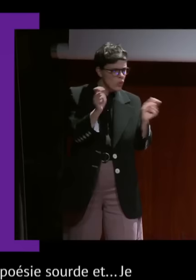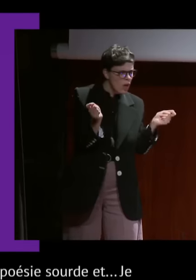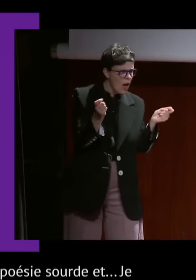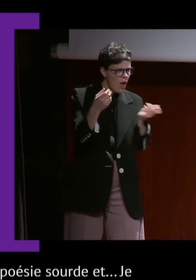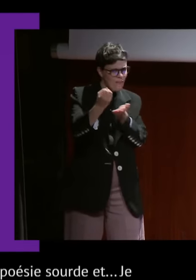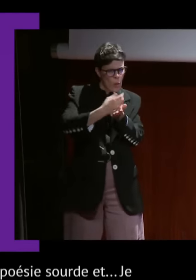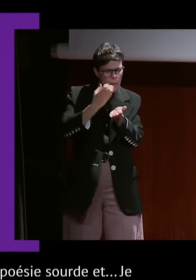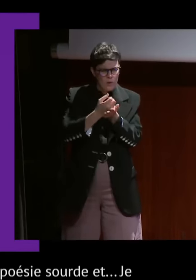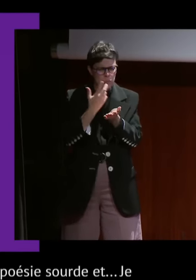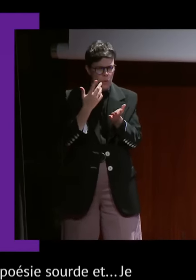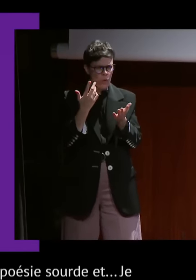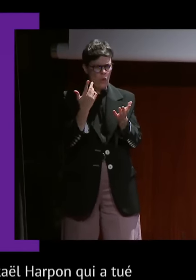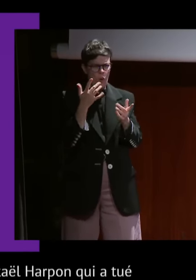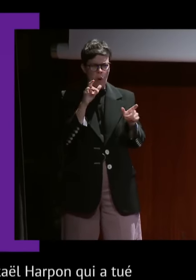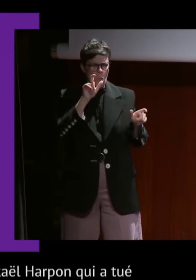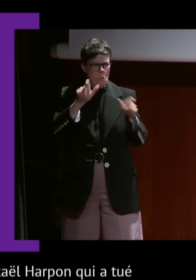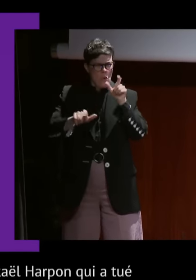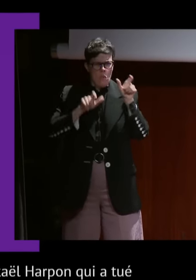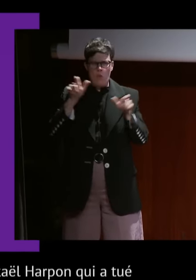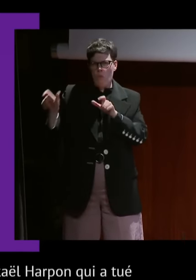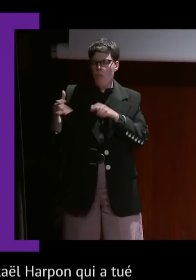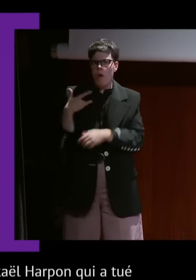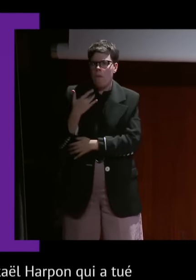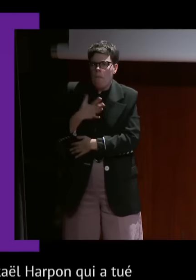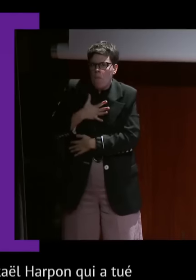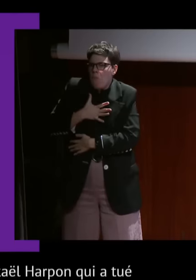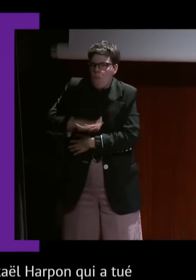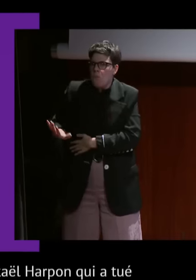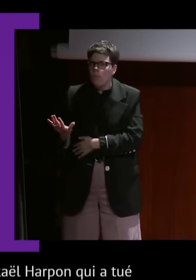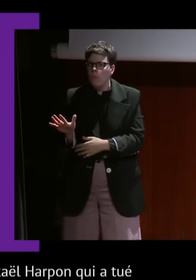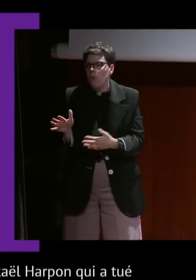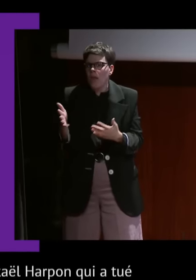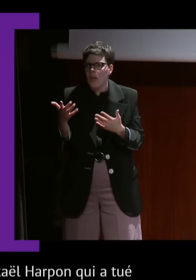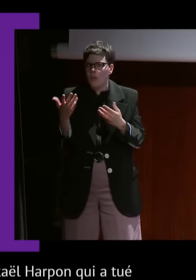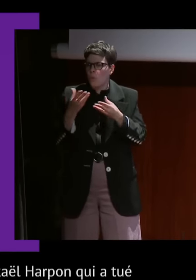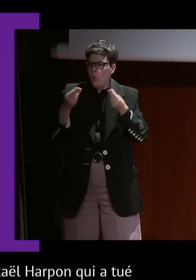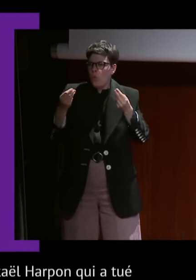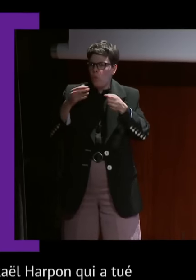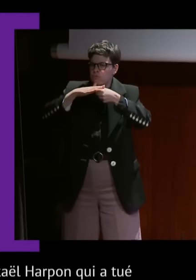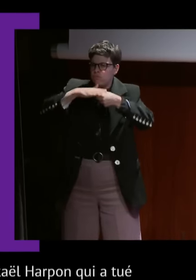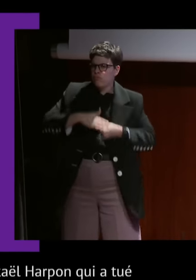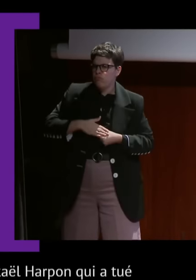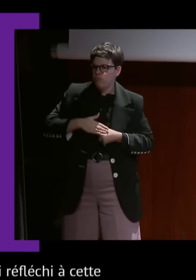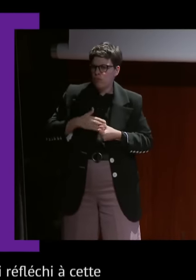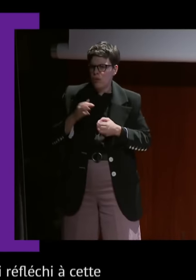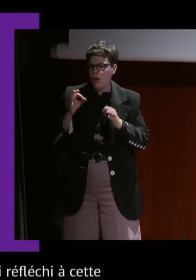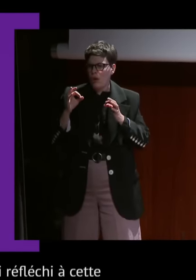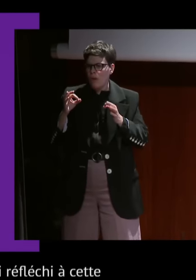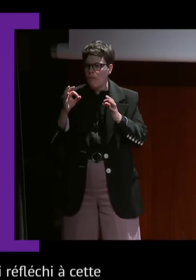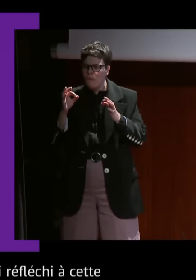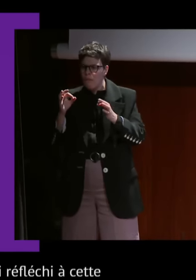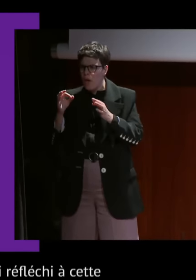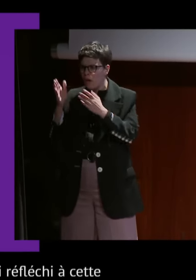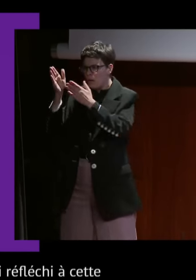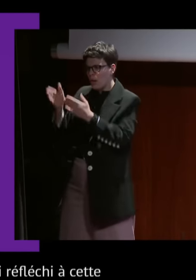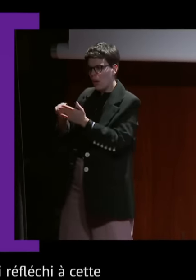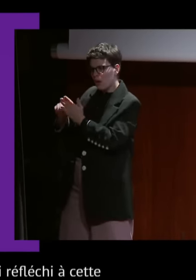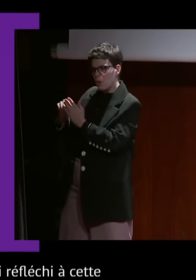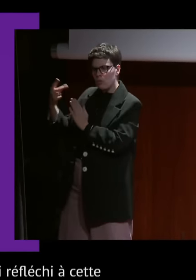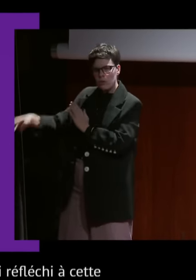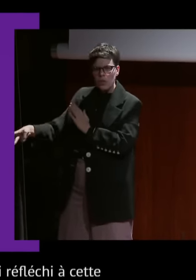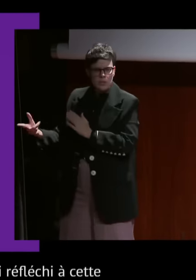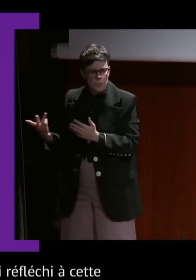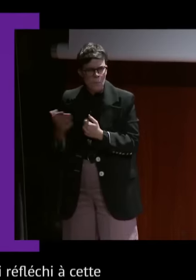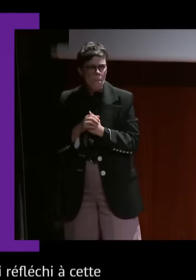dans les médias, dans les journaux, il y a eu des informations et les mots qui étaient utilisés ne me plaisaient pas. Je trouvais qu'ils étaient vraiment